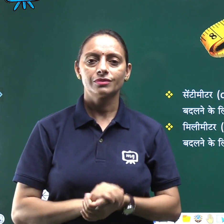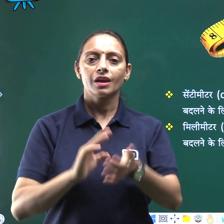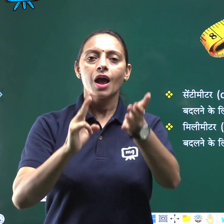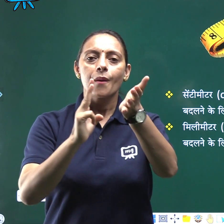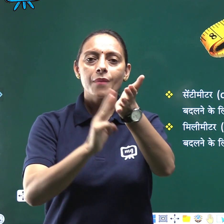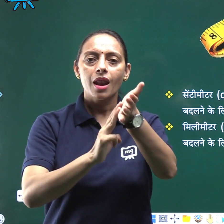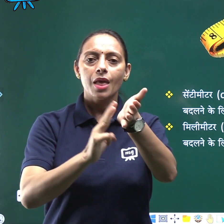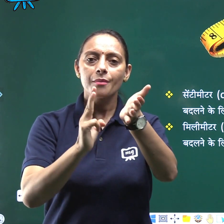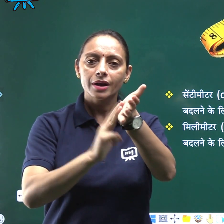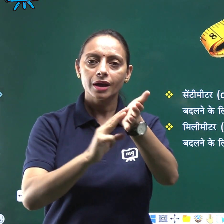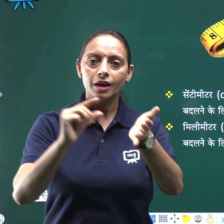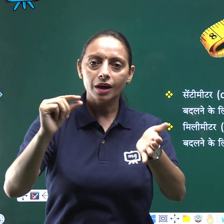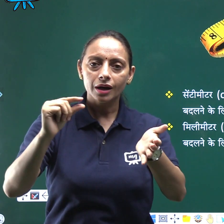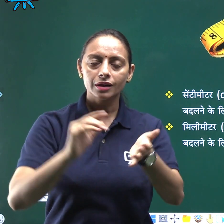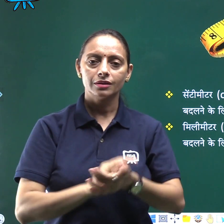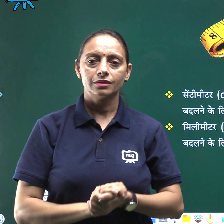मिलीमीटर